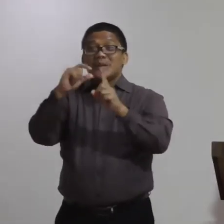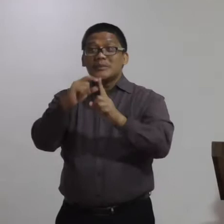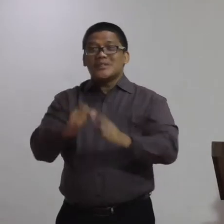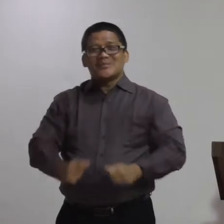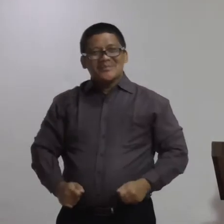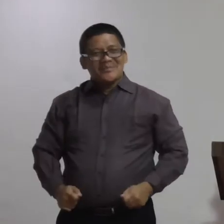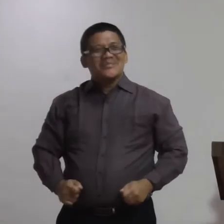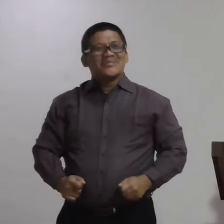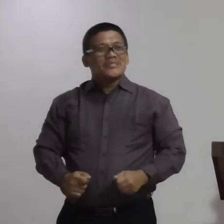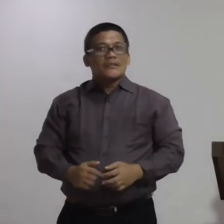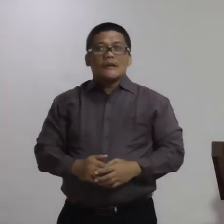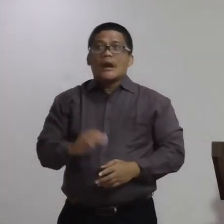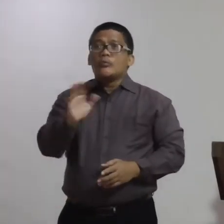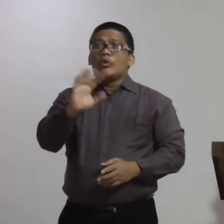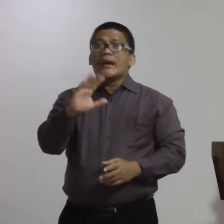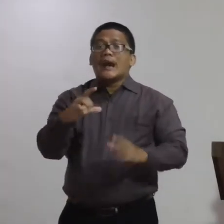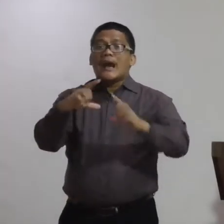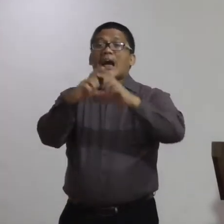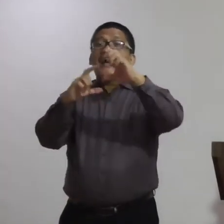jadi dia